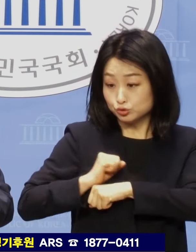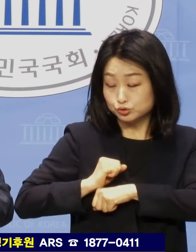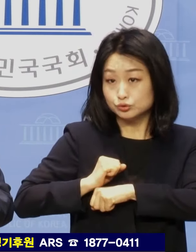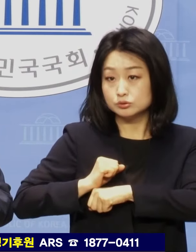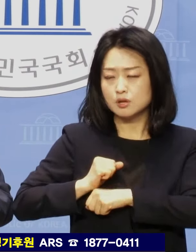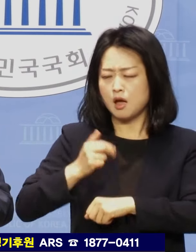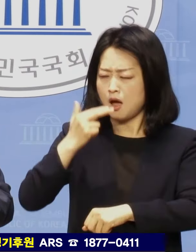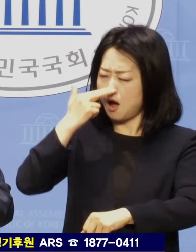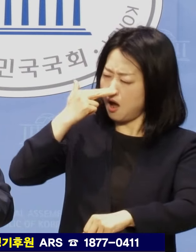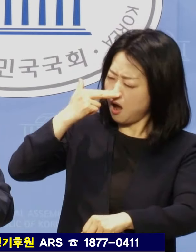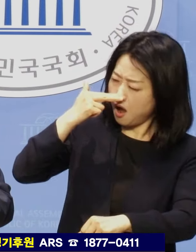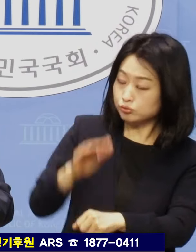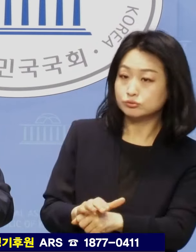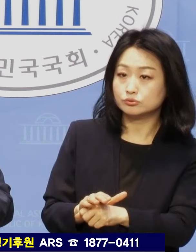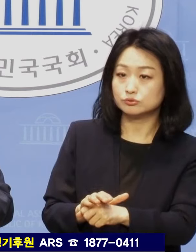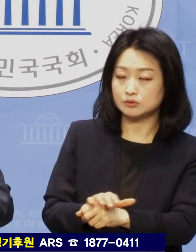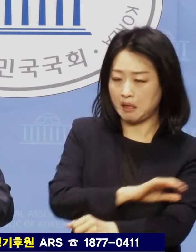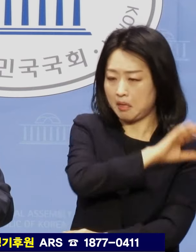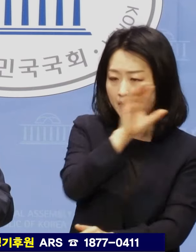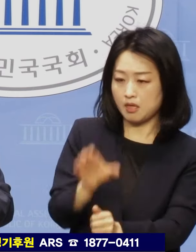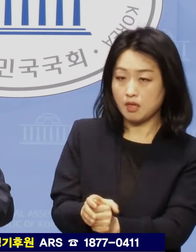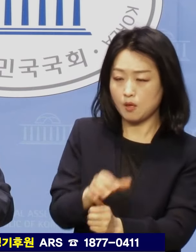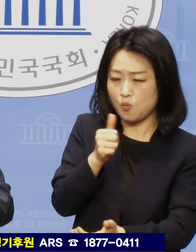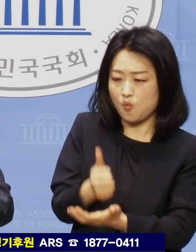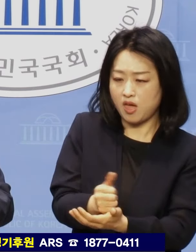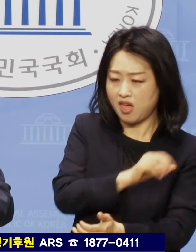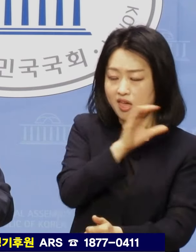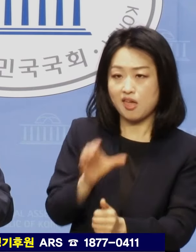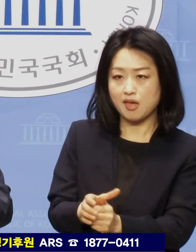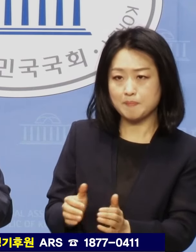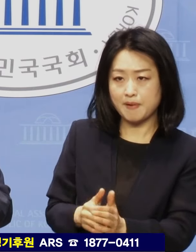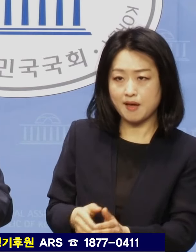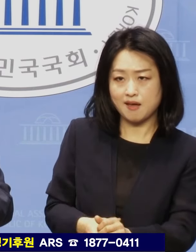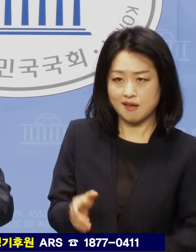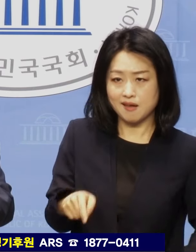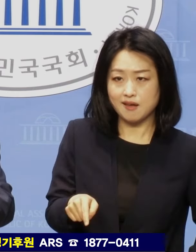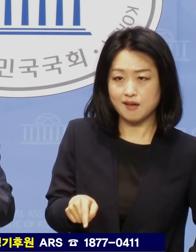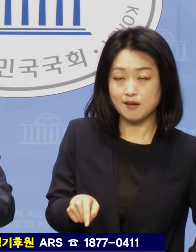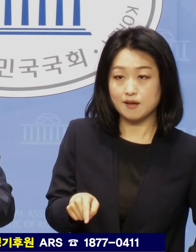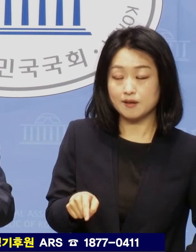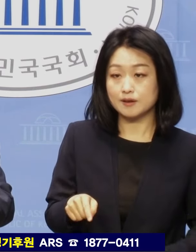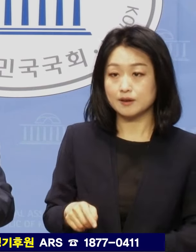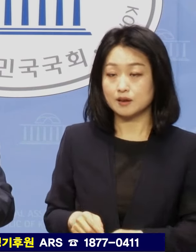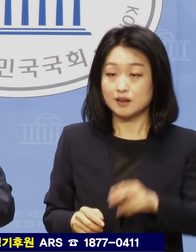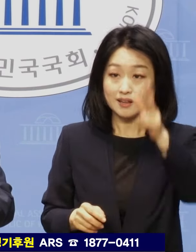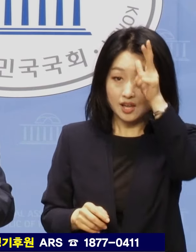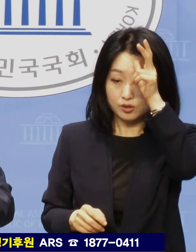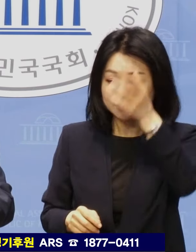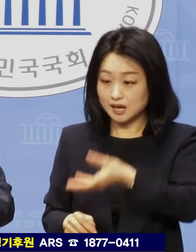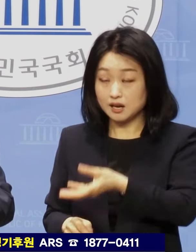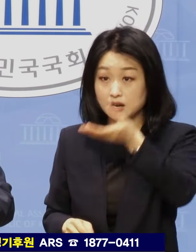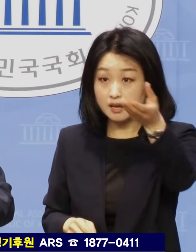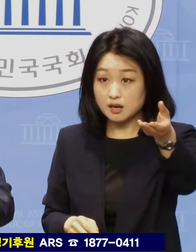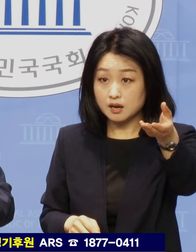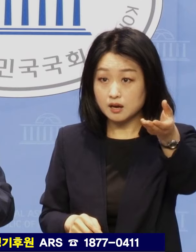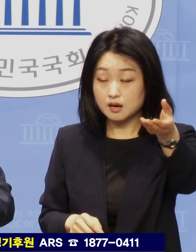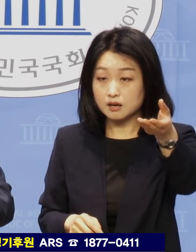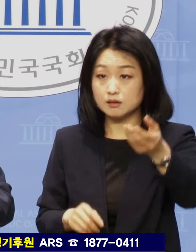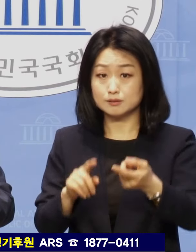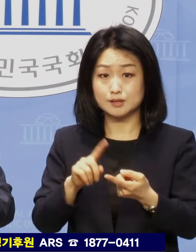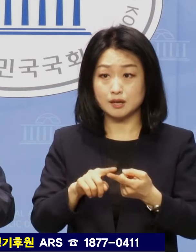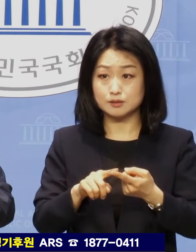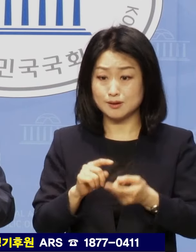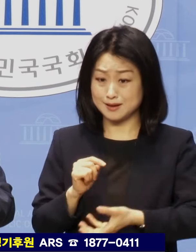억울하게 몰아갔습니다 이첩 지식을 어겼다면 보통 군에서는 지시